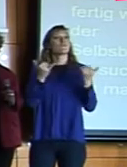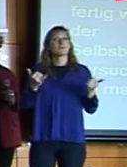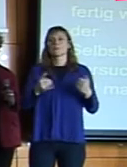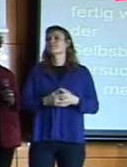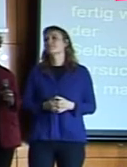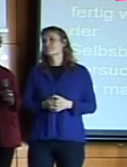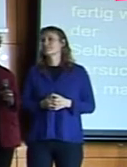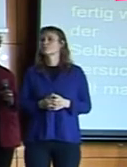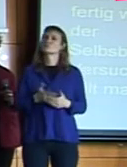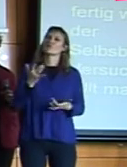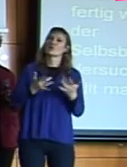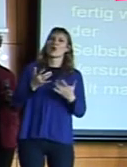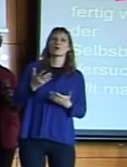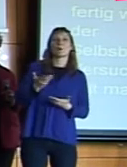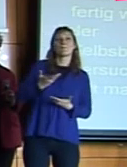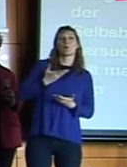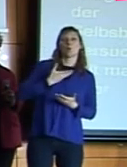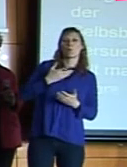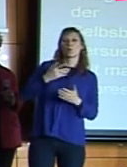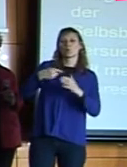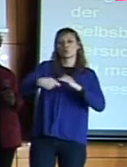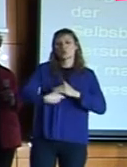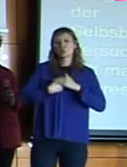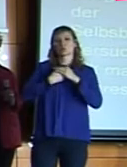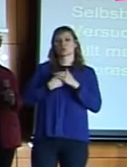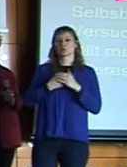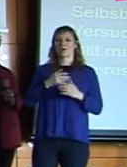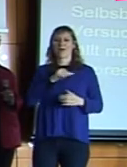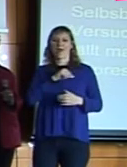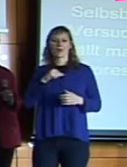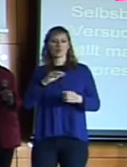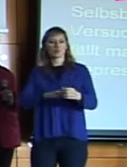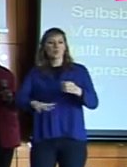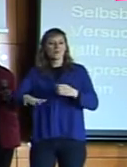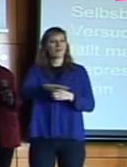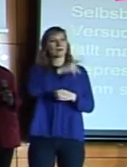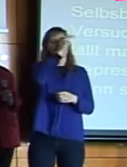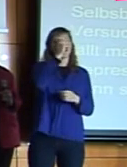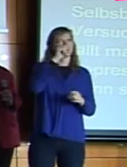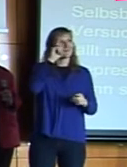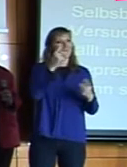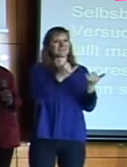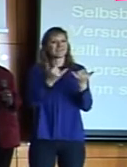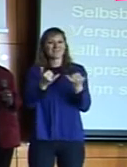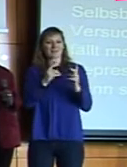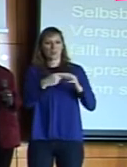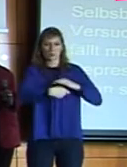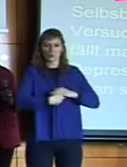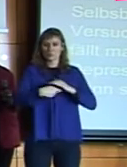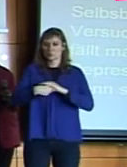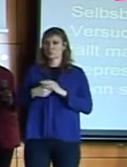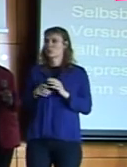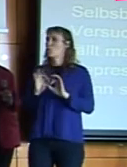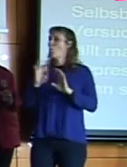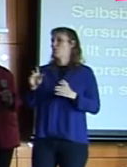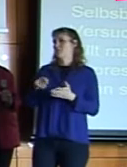dass man informelle Hilfe mal in Anspruch nimmt, dass man versucht, im eigenen Umfeld Menschen zu finden, die einen unterstützen und helfen